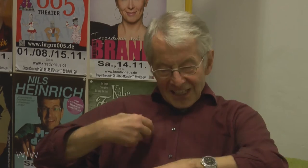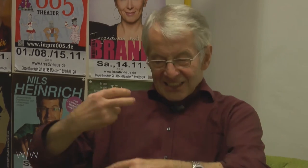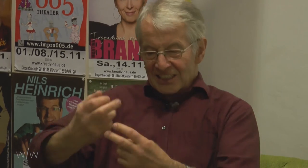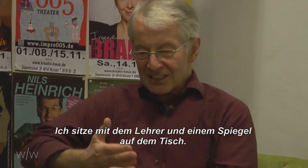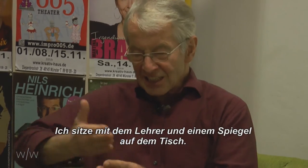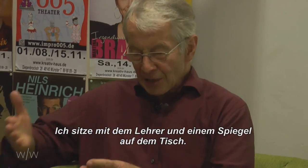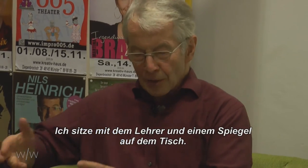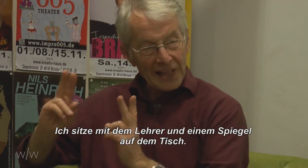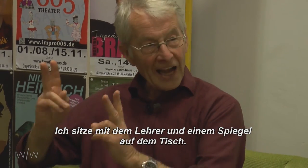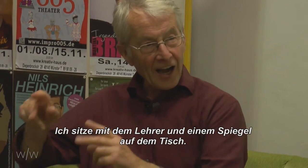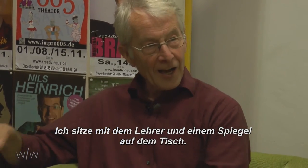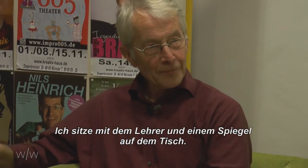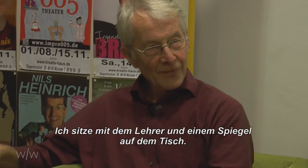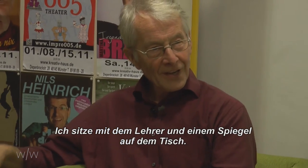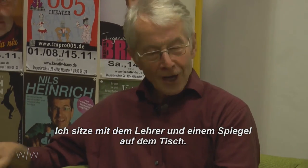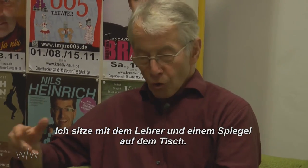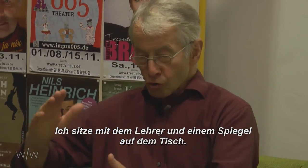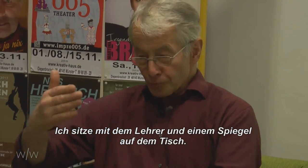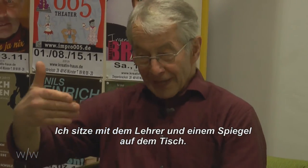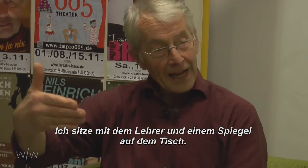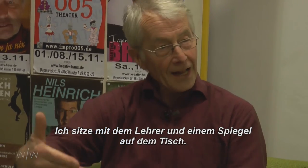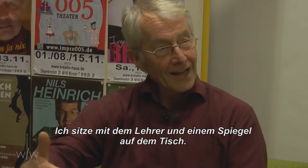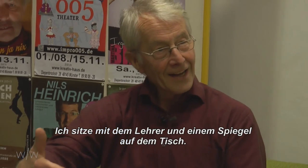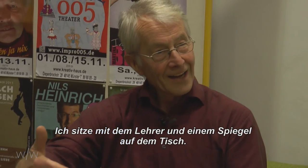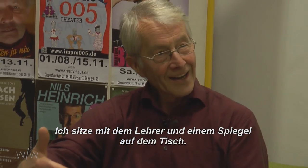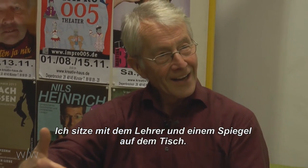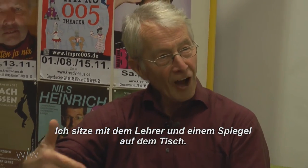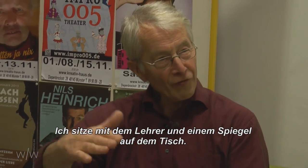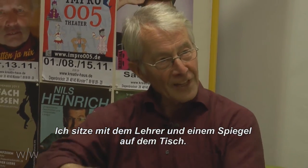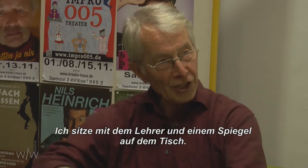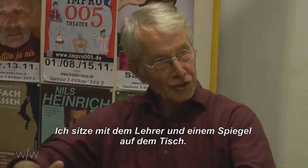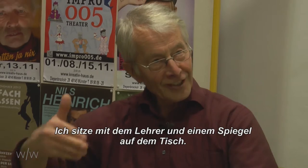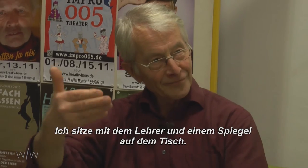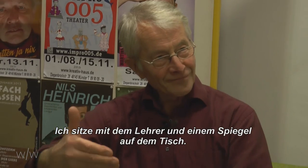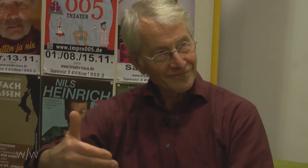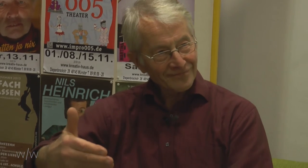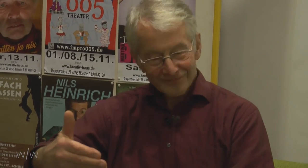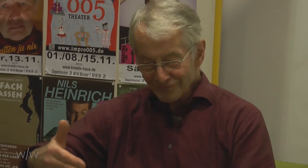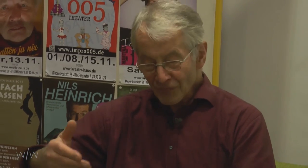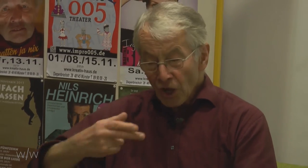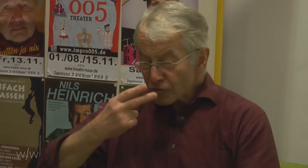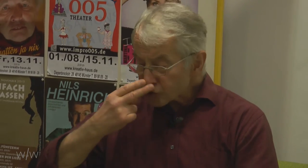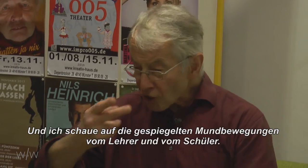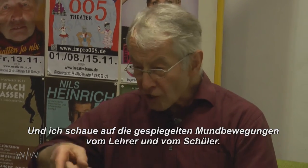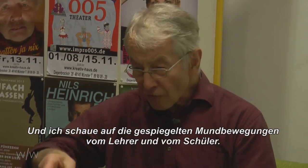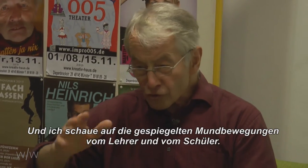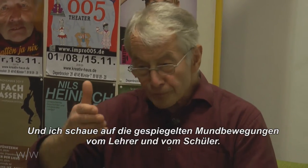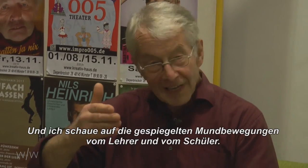Ich schicke den lieben Lehrer und Spiegel auf dem Tisch. Okay. Wir schauen auf den